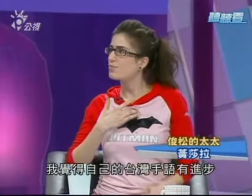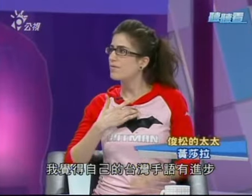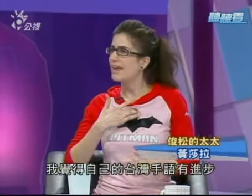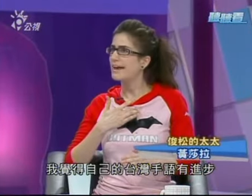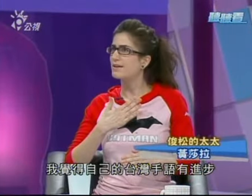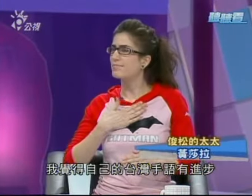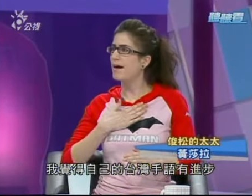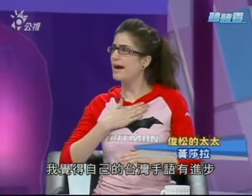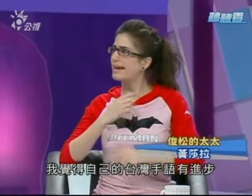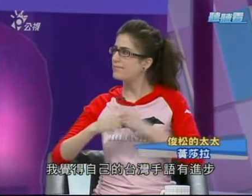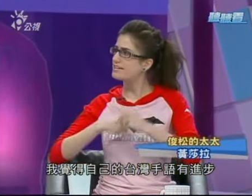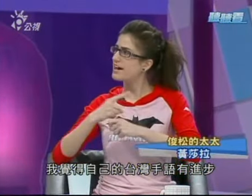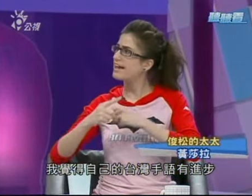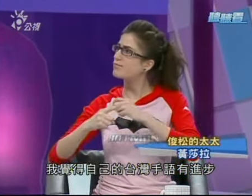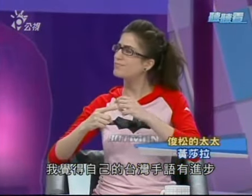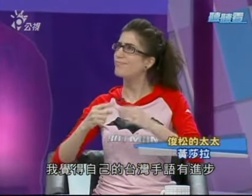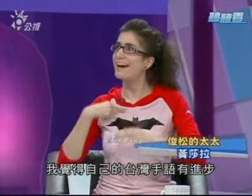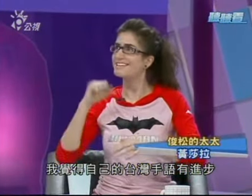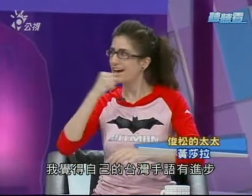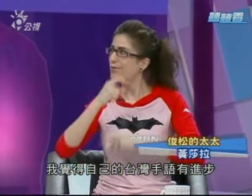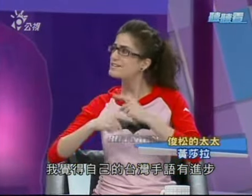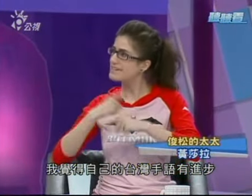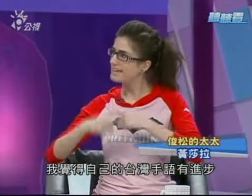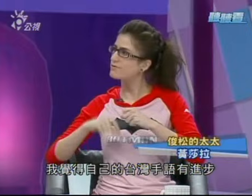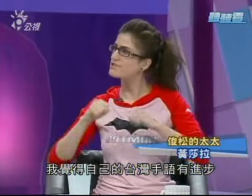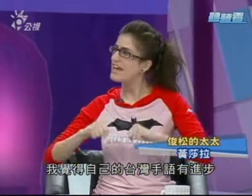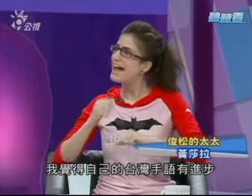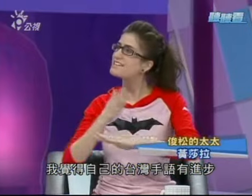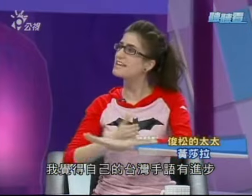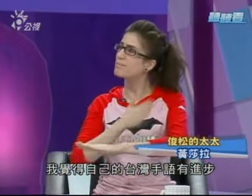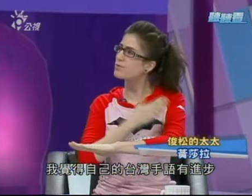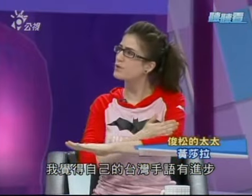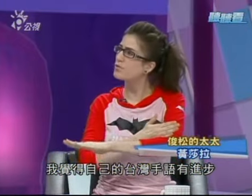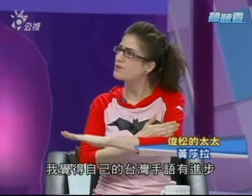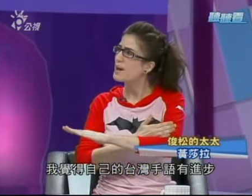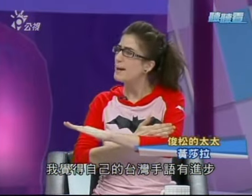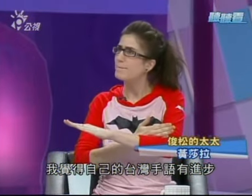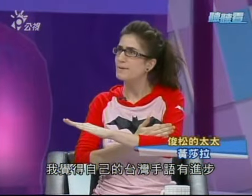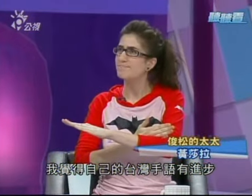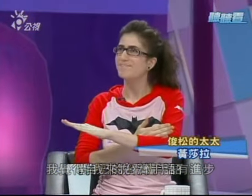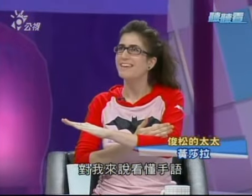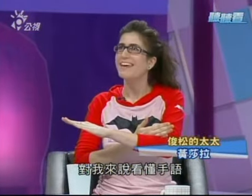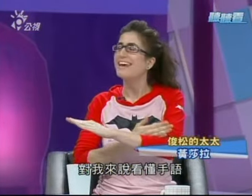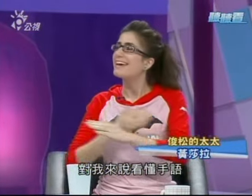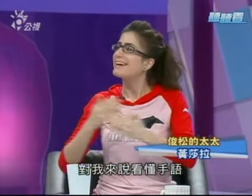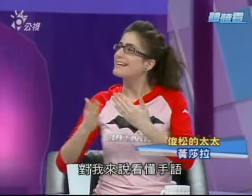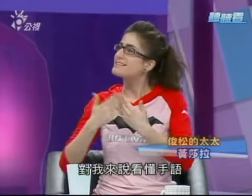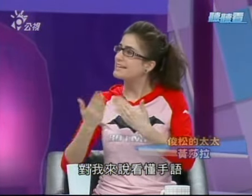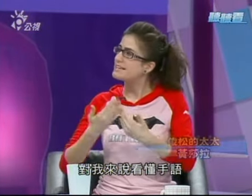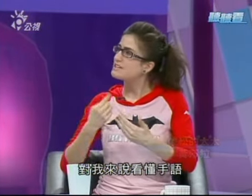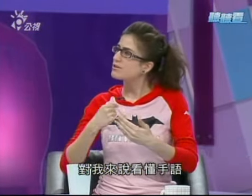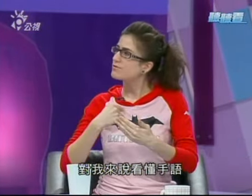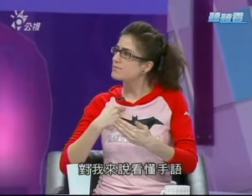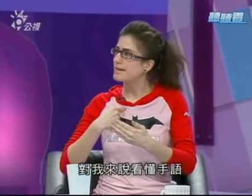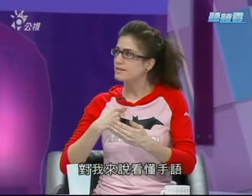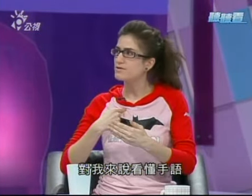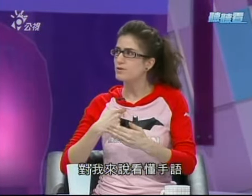我的台湾时间还是增长但我给的